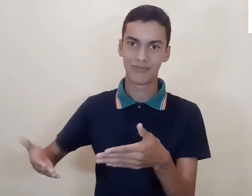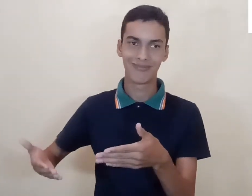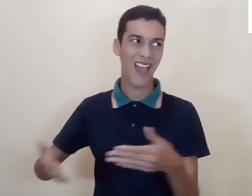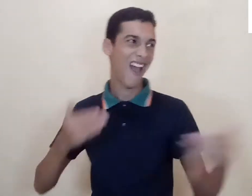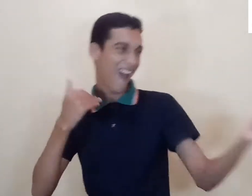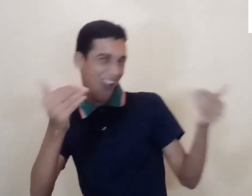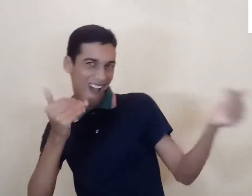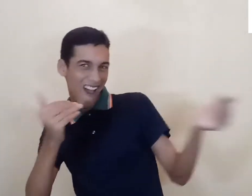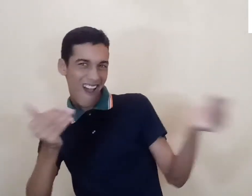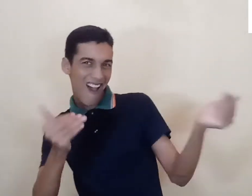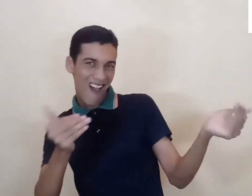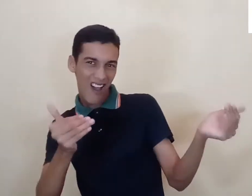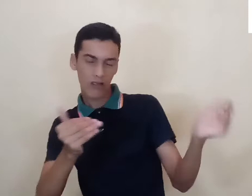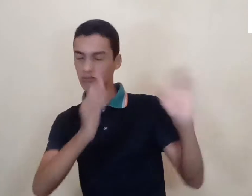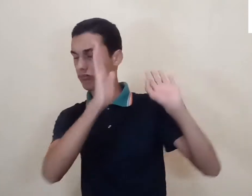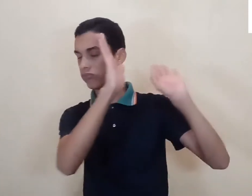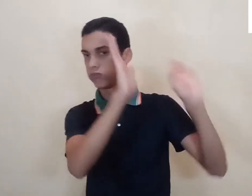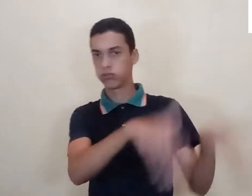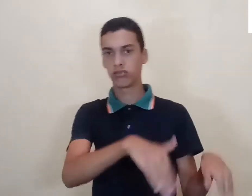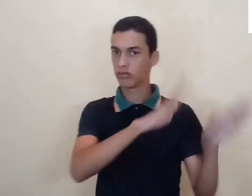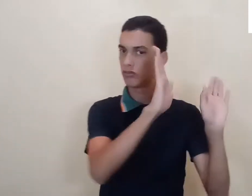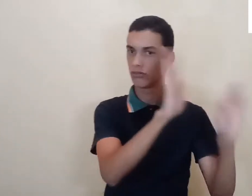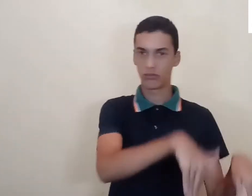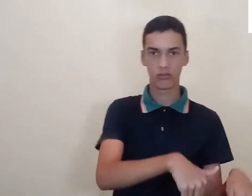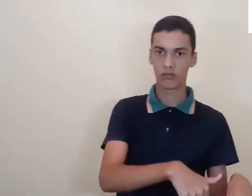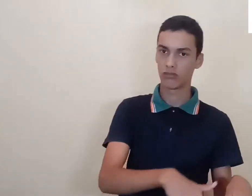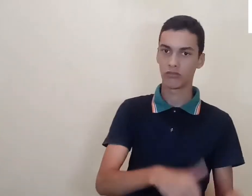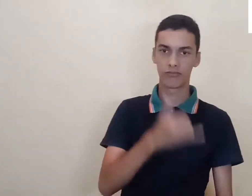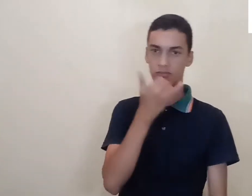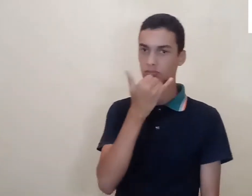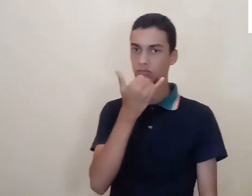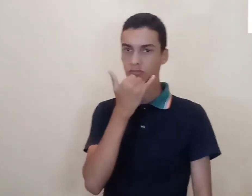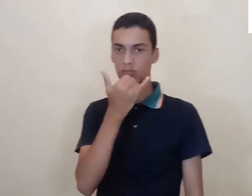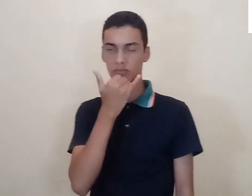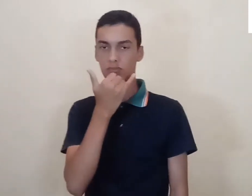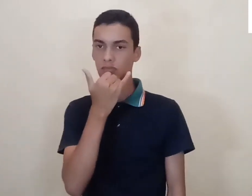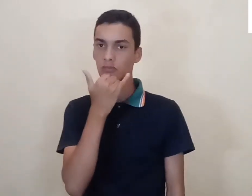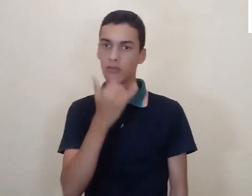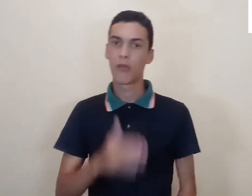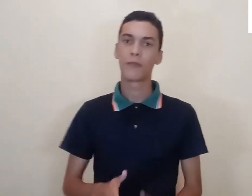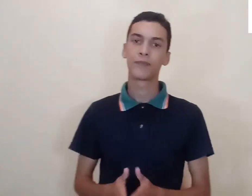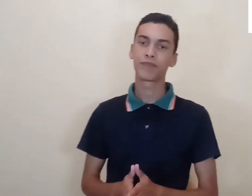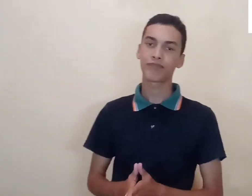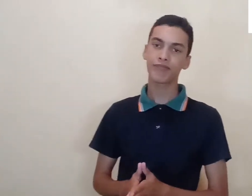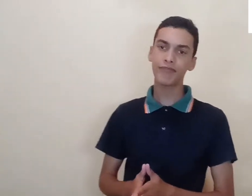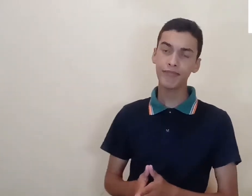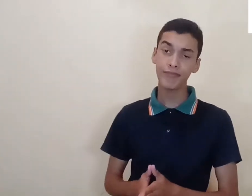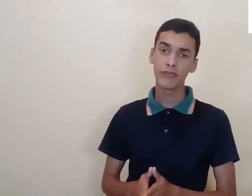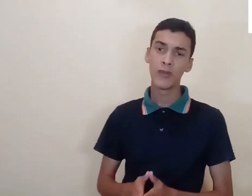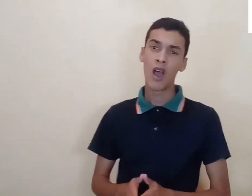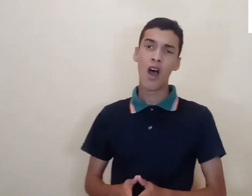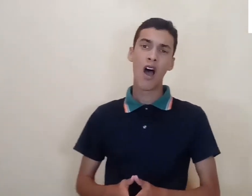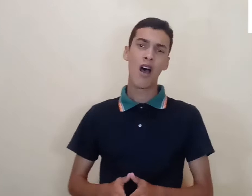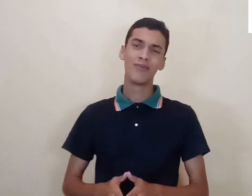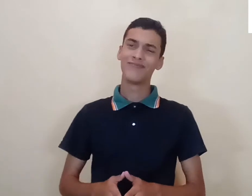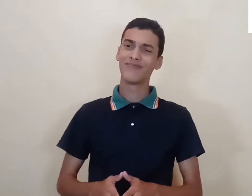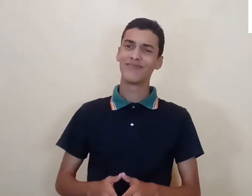nível? No que você aprimorou? Quanto ao nível de outras pessoas, ao nível linguístico delas, isso